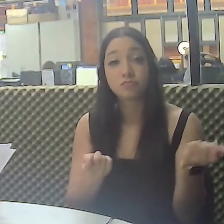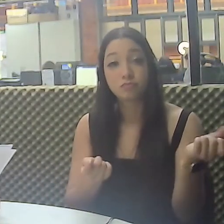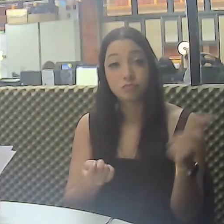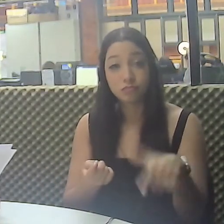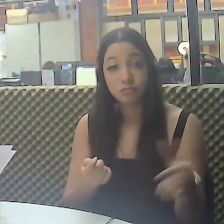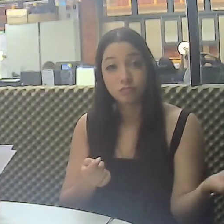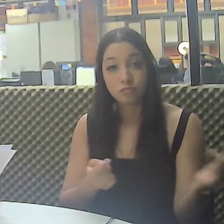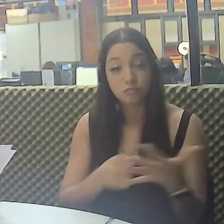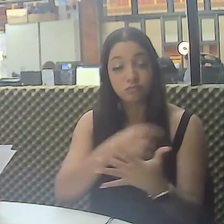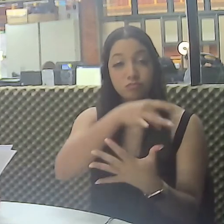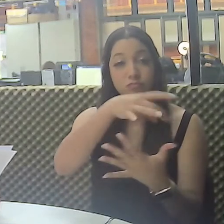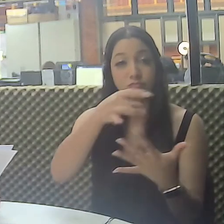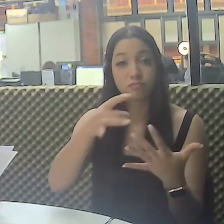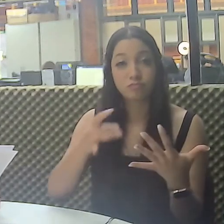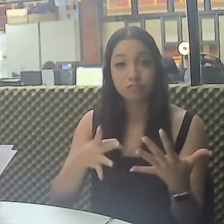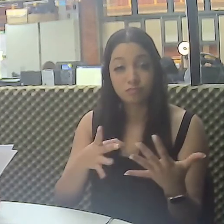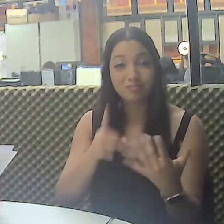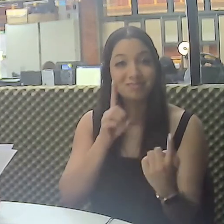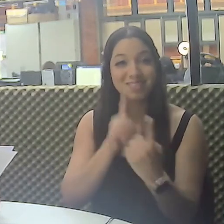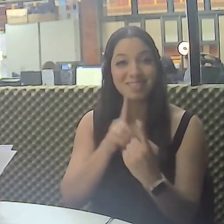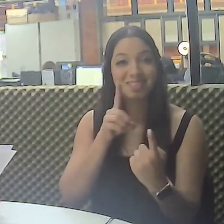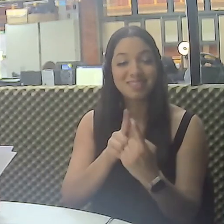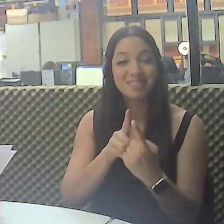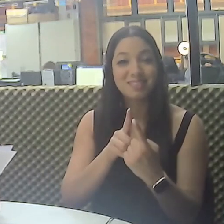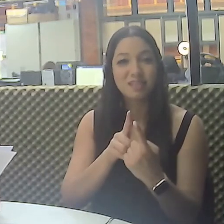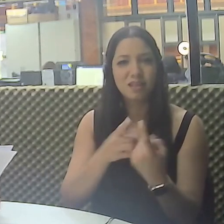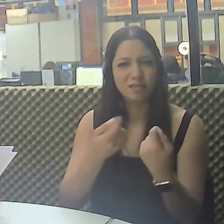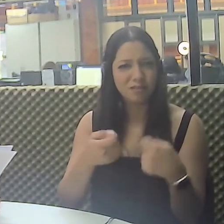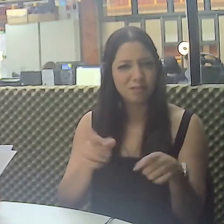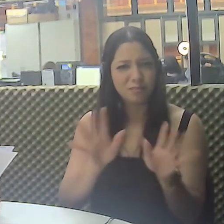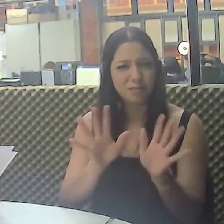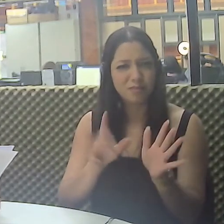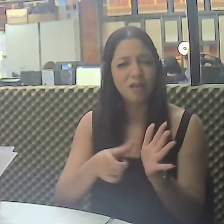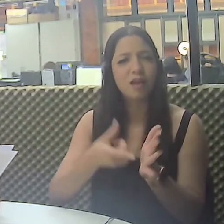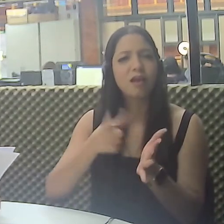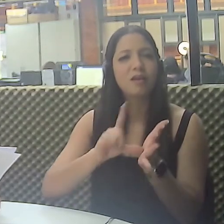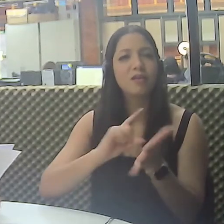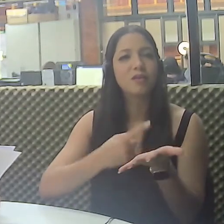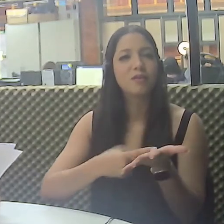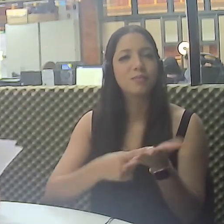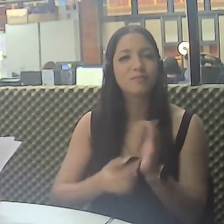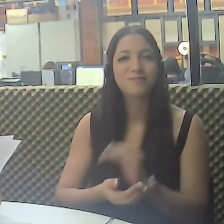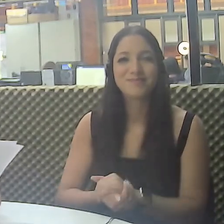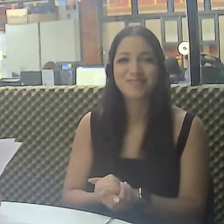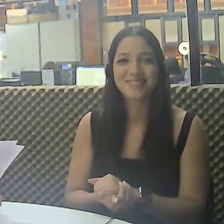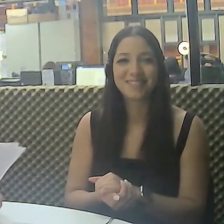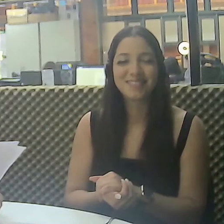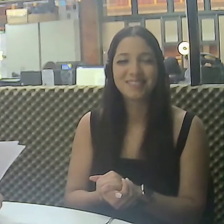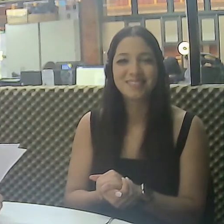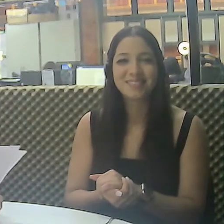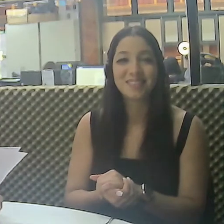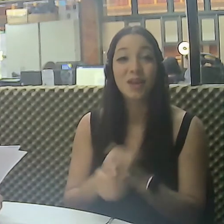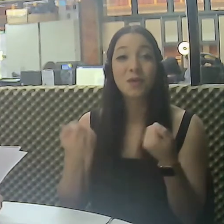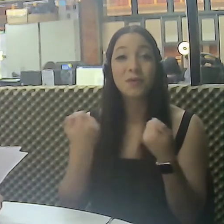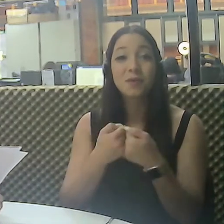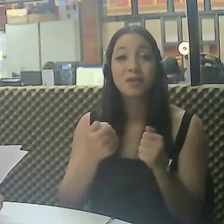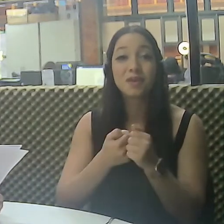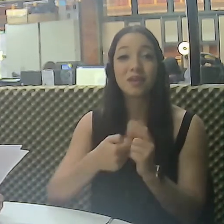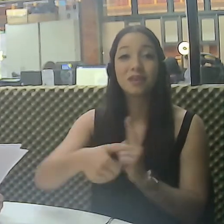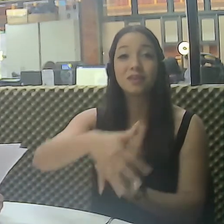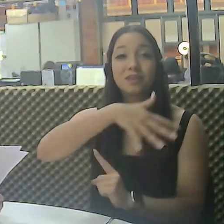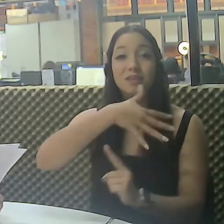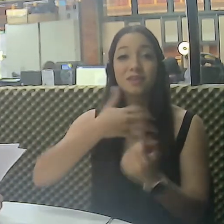dívidas, entre outros. Para ser atendido, não é necessário fazer o agendamento. O busão social já